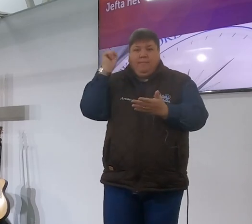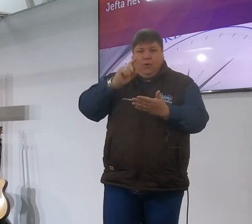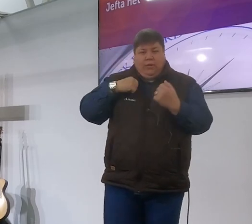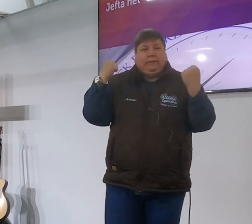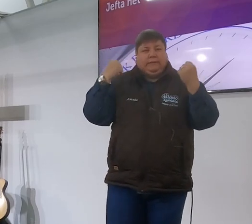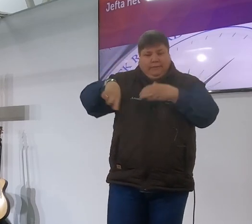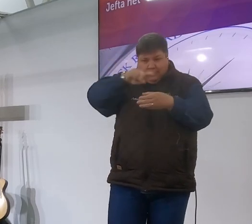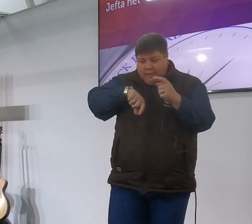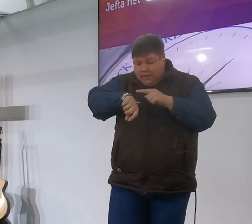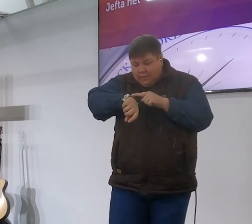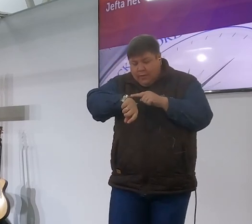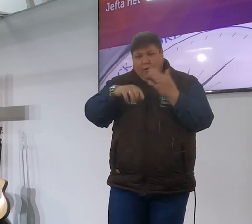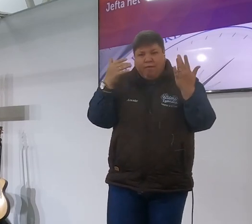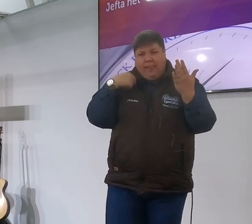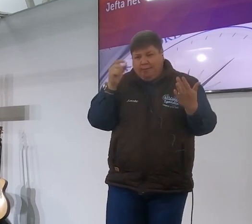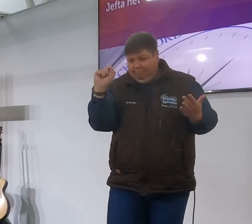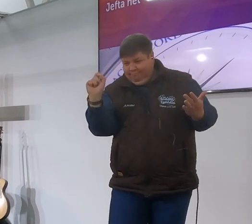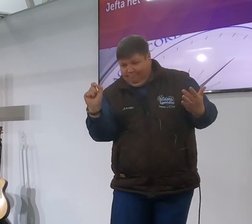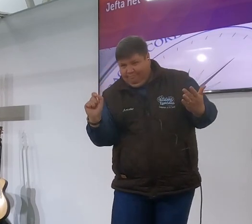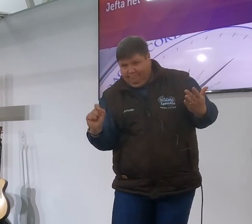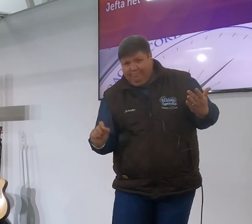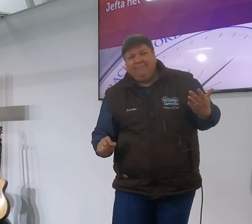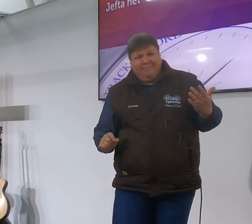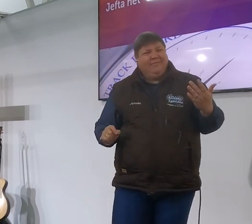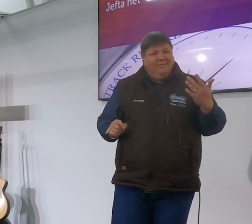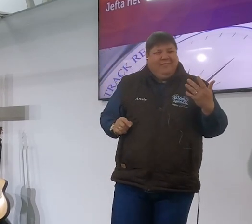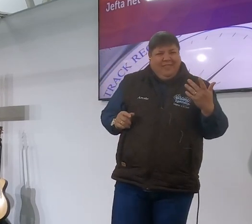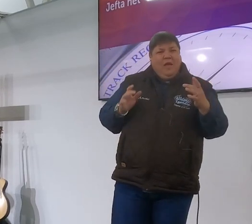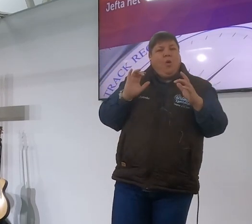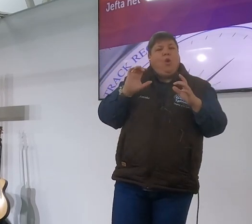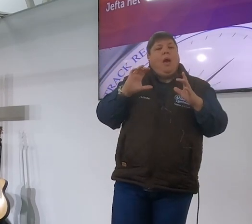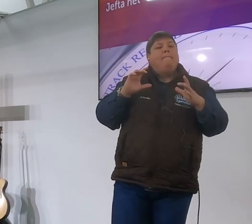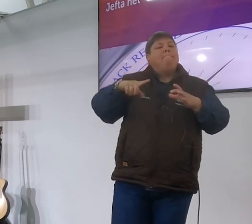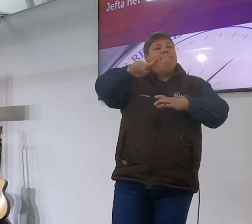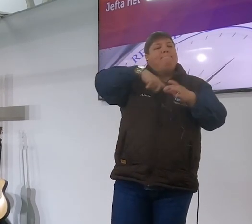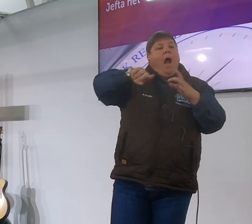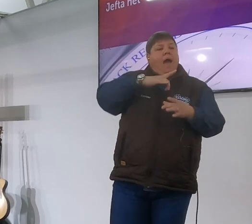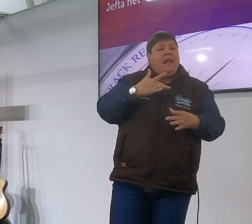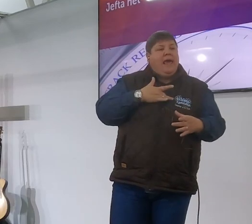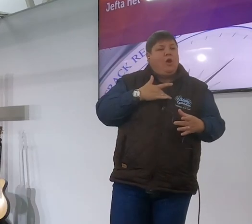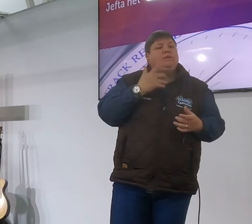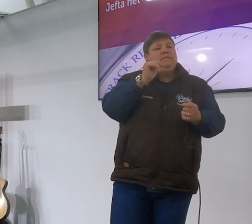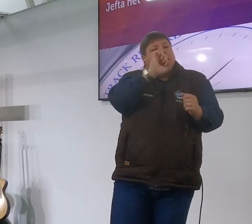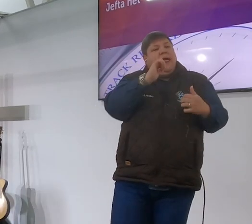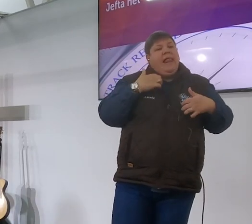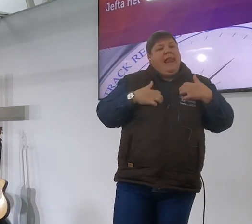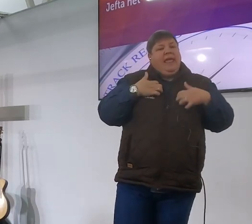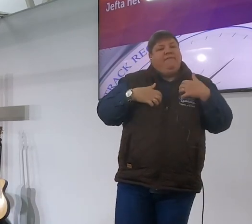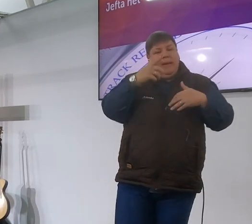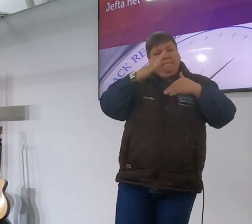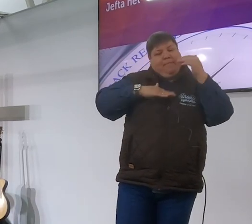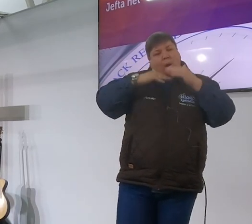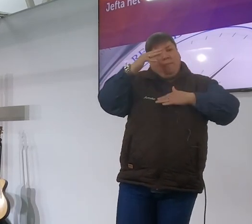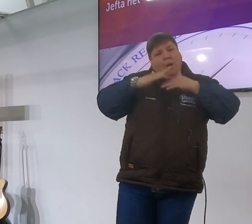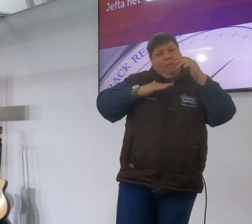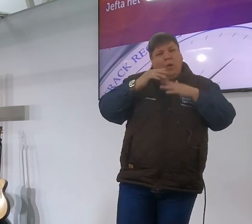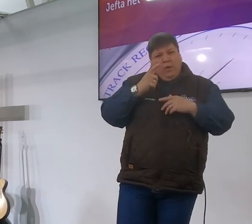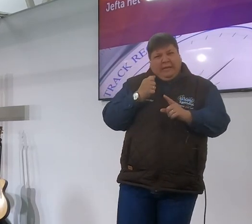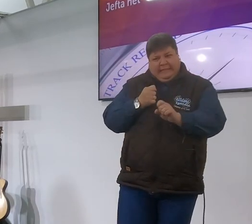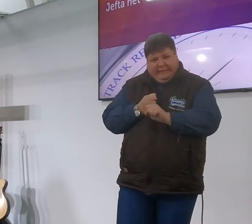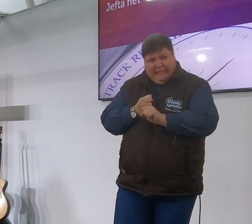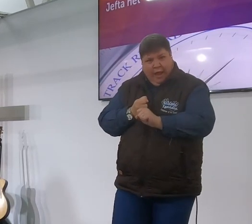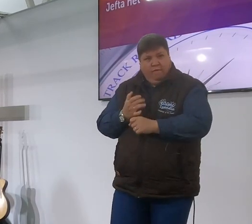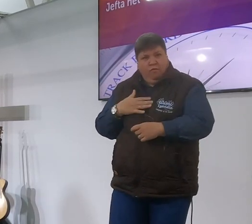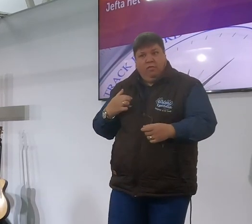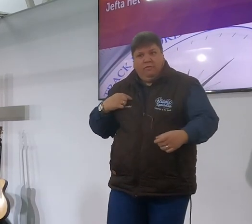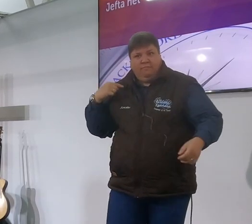tyd om jy 100 meter in te hart loop jy 200 meter die 300 meter jy krijg een baanrekord en jy bouwe het op en jy oor die tyd kom jy achter hoe ver jy jou lichaam kan druk en jy